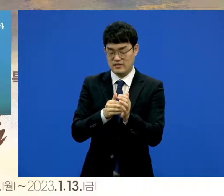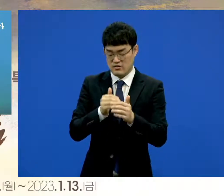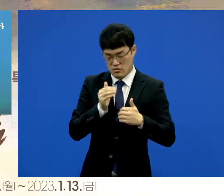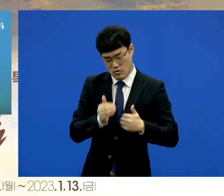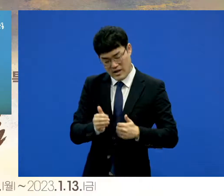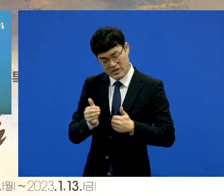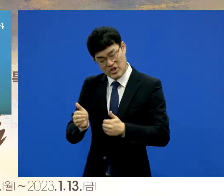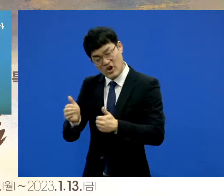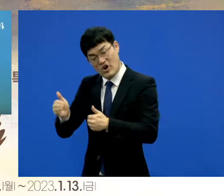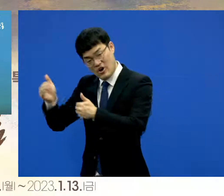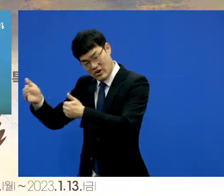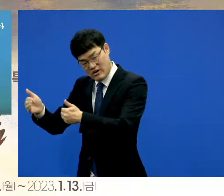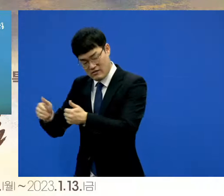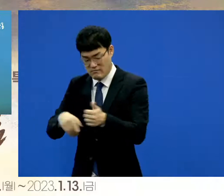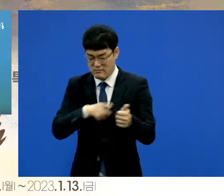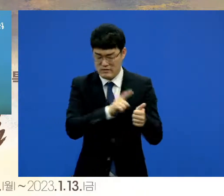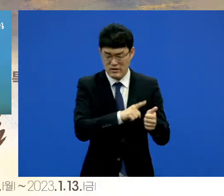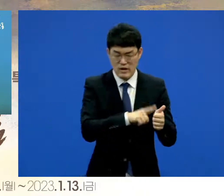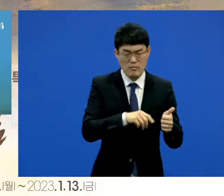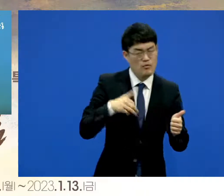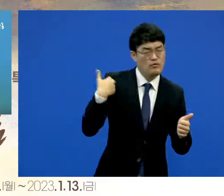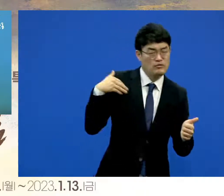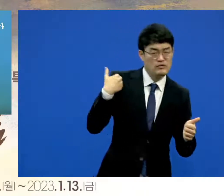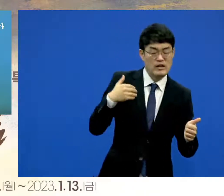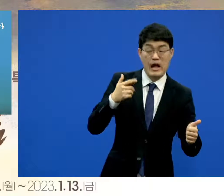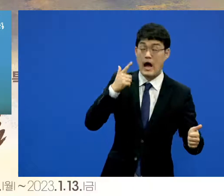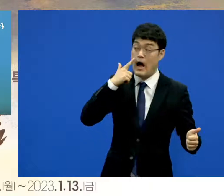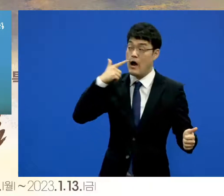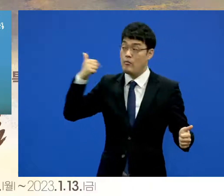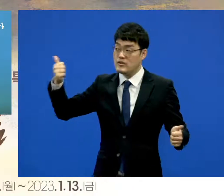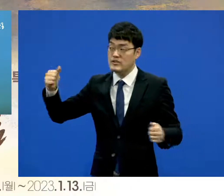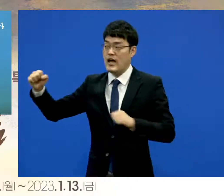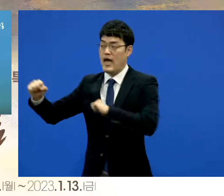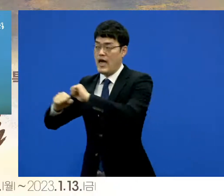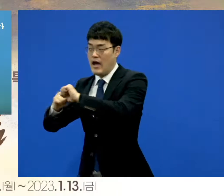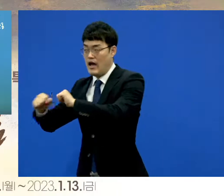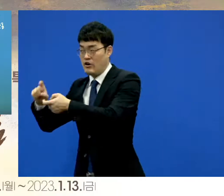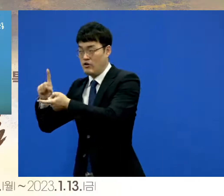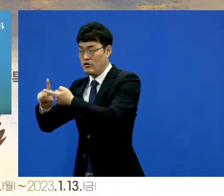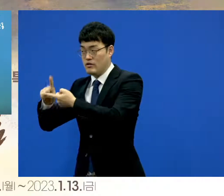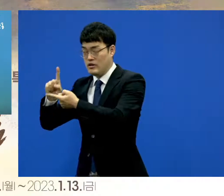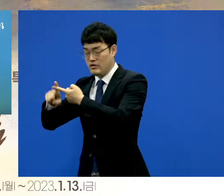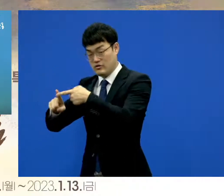탕자도 모르는 일, 아버지가 어떻게 행할지는 아무도 모르는 일.